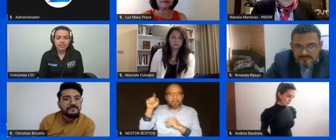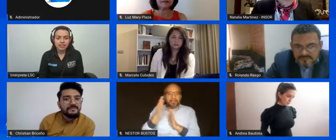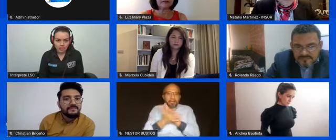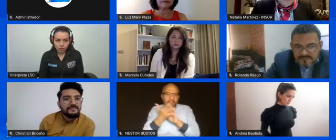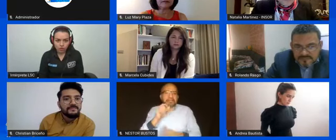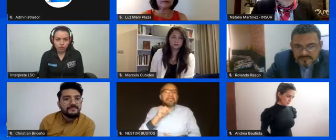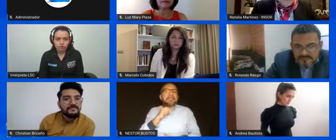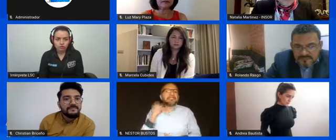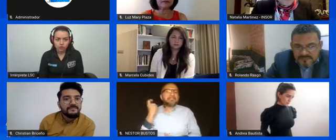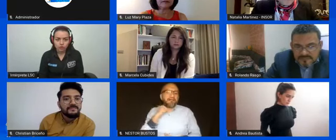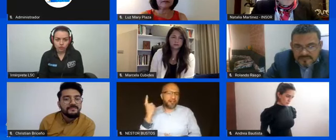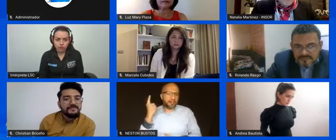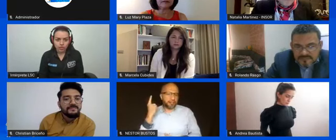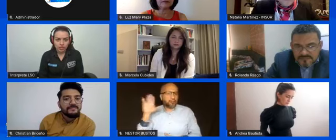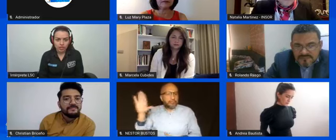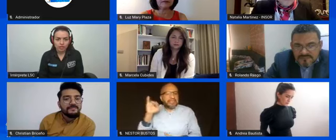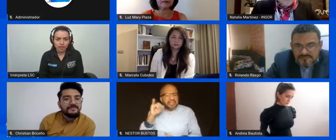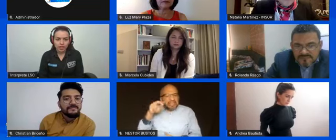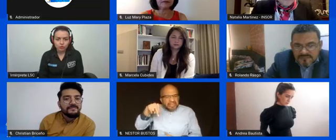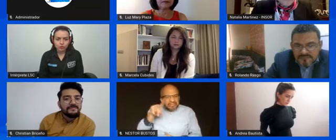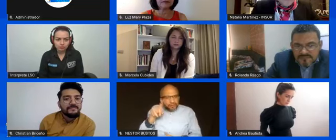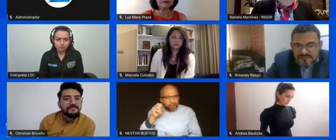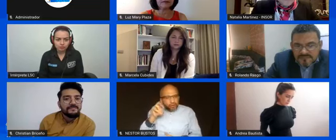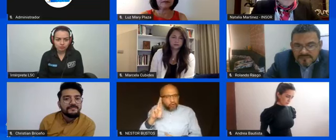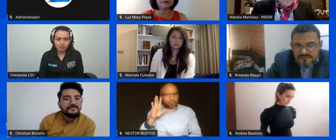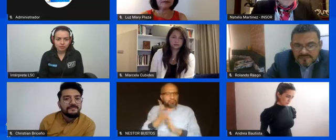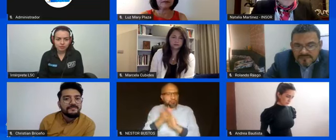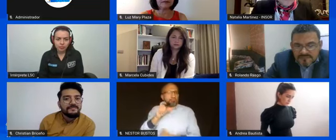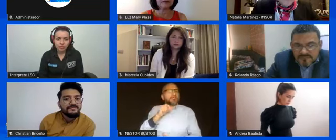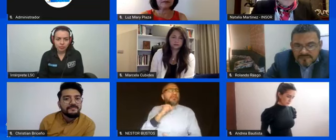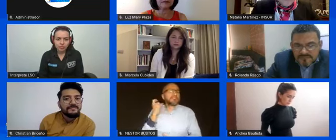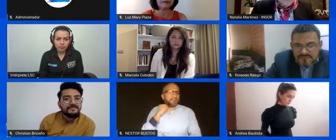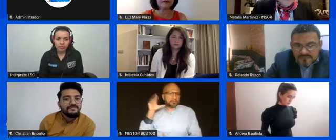dirigí hacia el INSOR con mis dos hermanos,